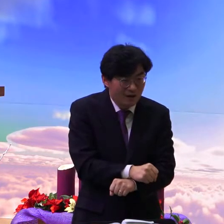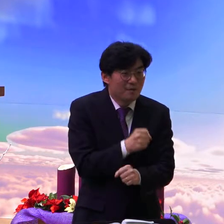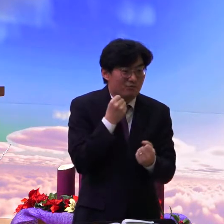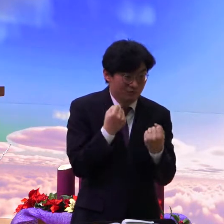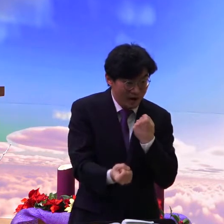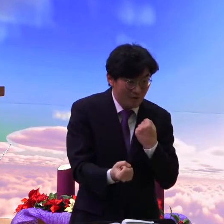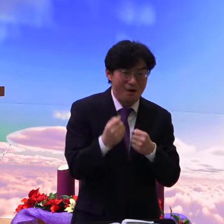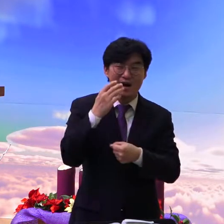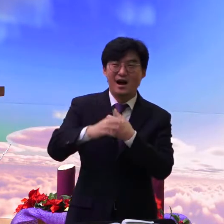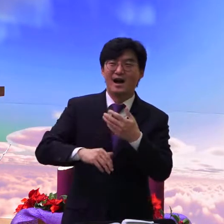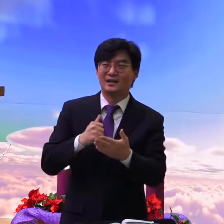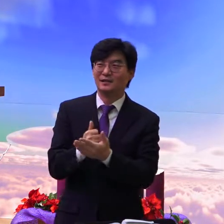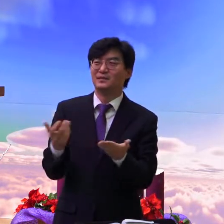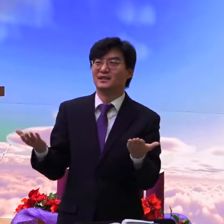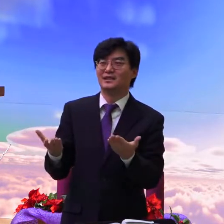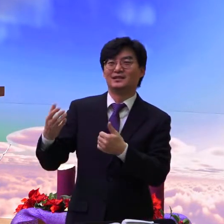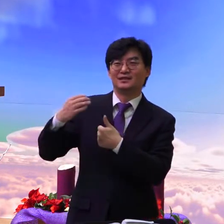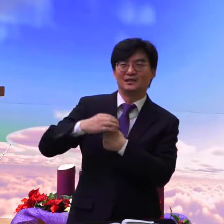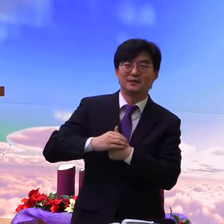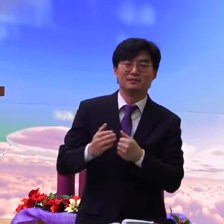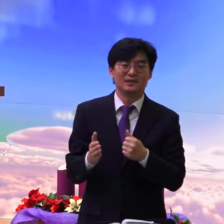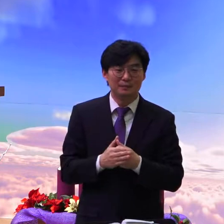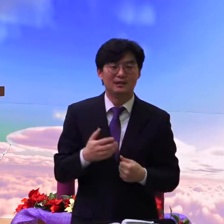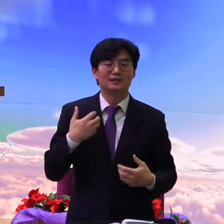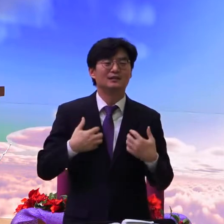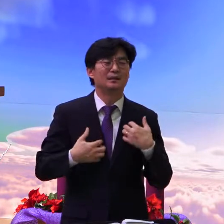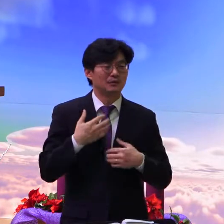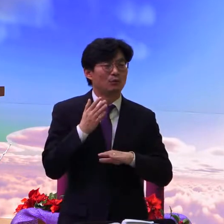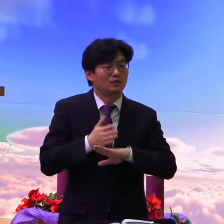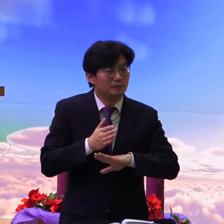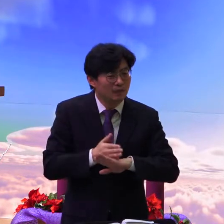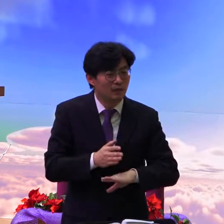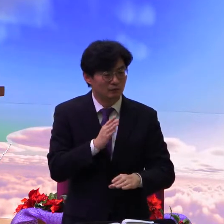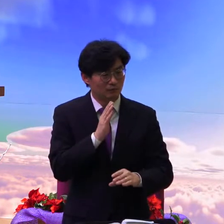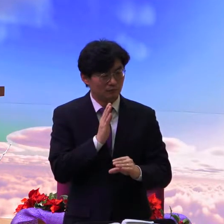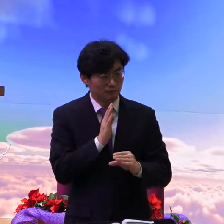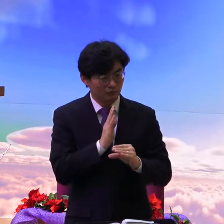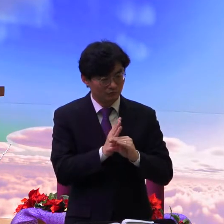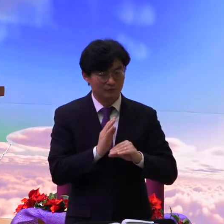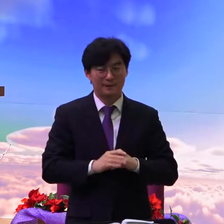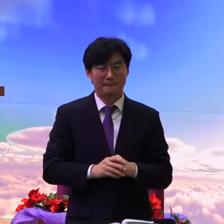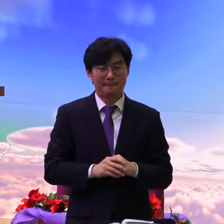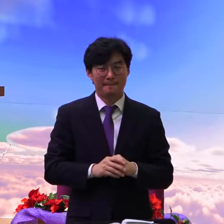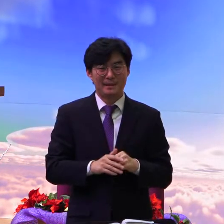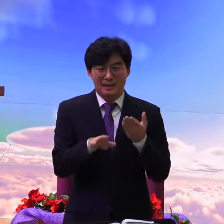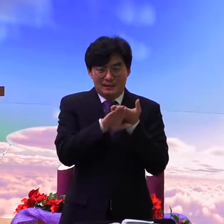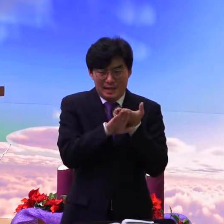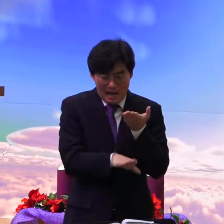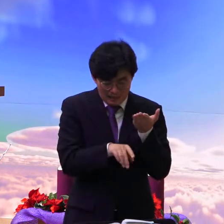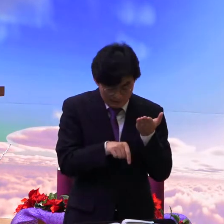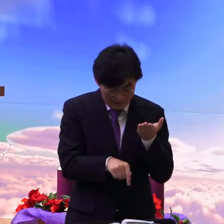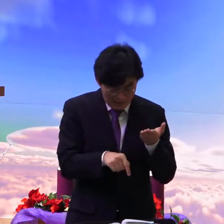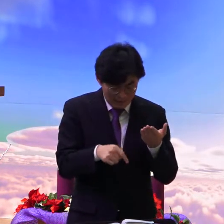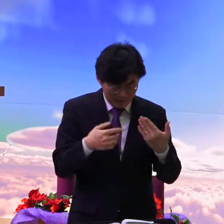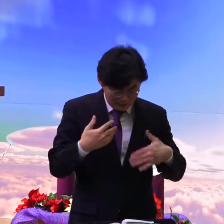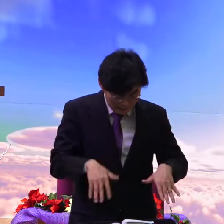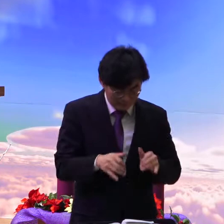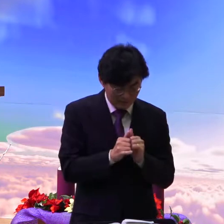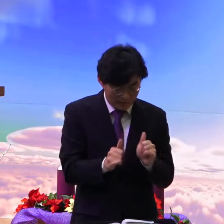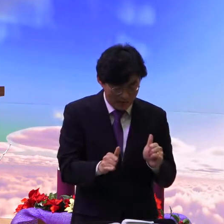모든 성도들 중에서 가장 작은 자보다도 더 작은 나에게 그렇게 예수를 핍박하고 예수